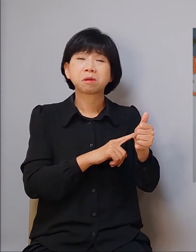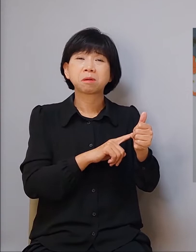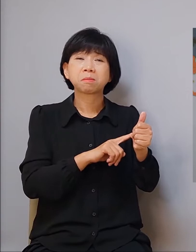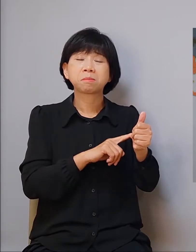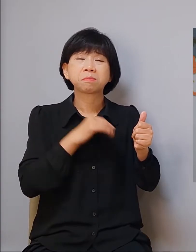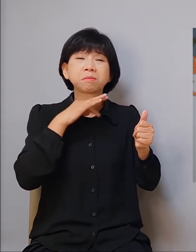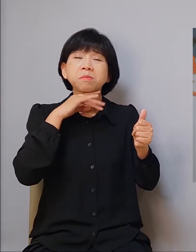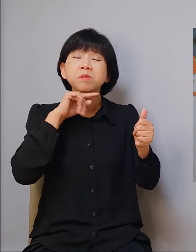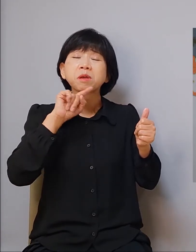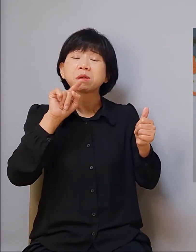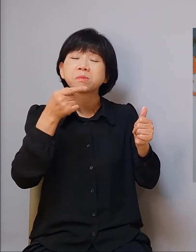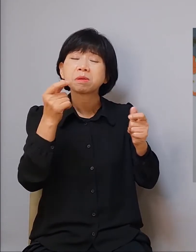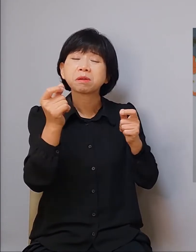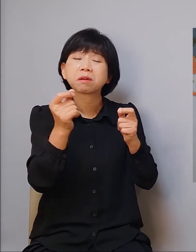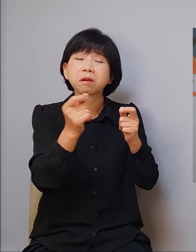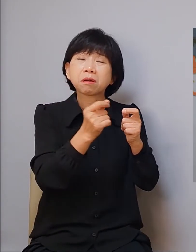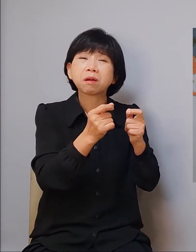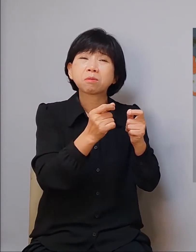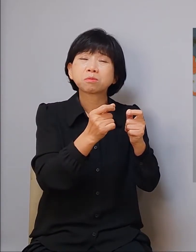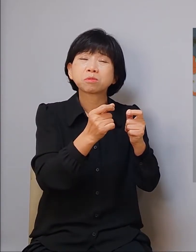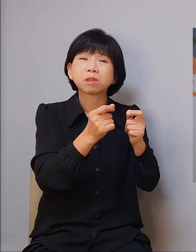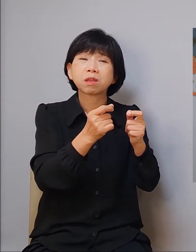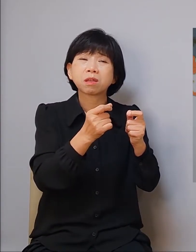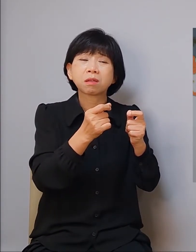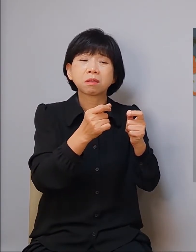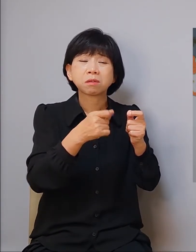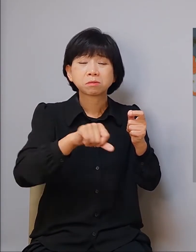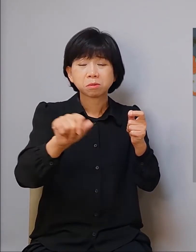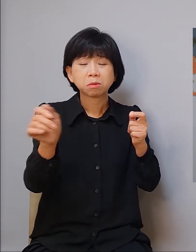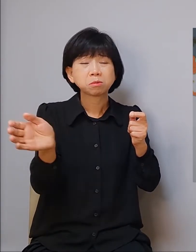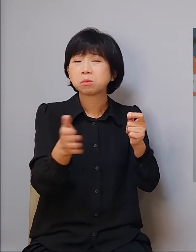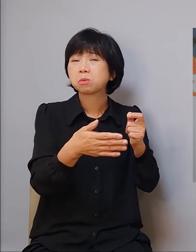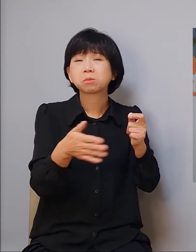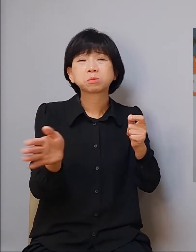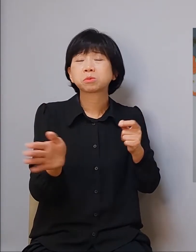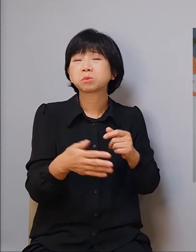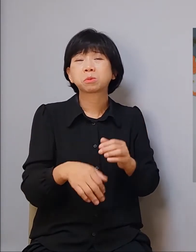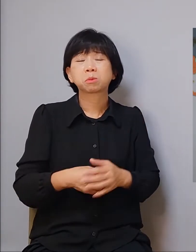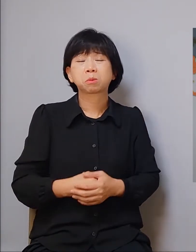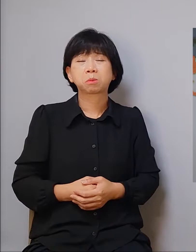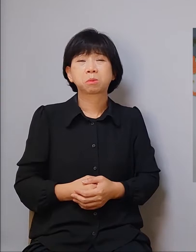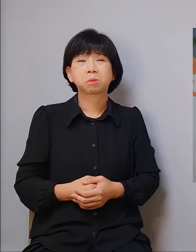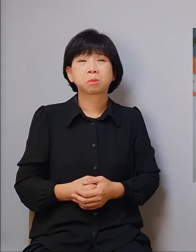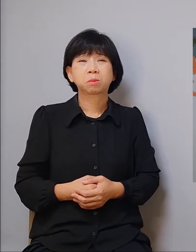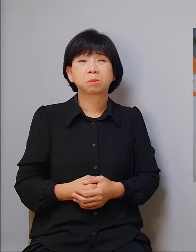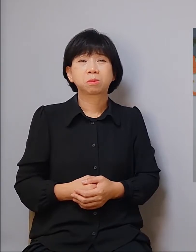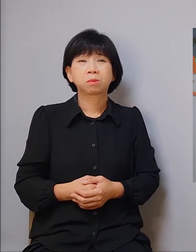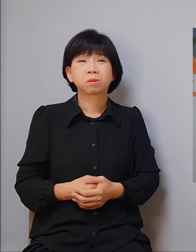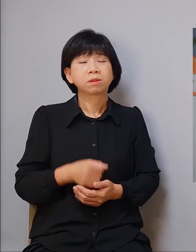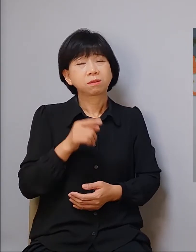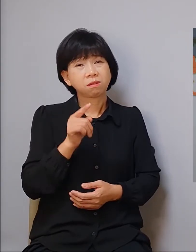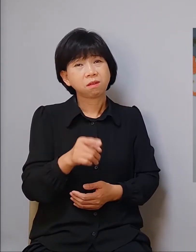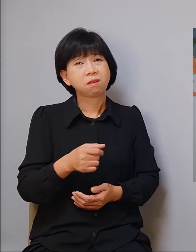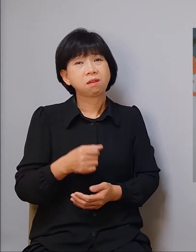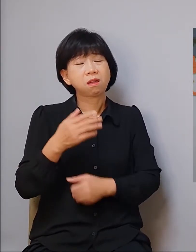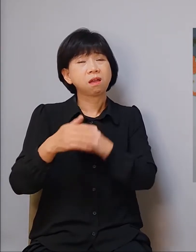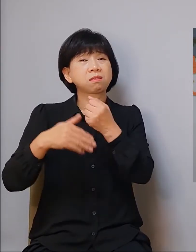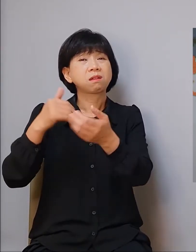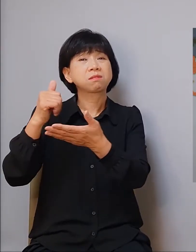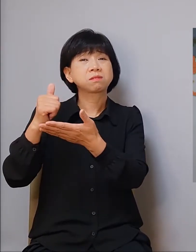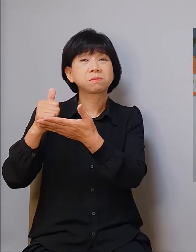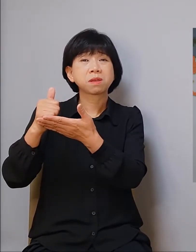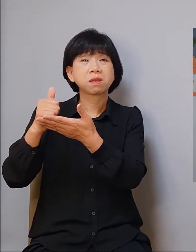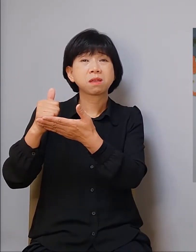되어 가는데 무자합니다. 자식이 없다는 거죠. 여러분, 이게